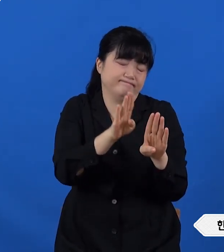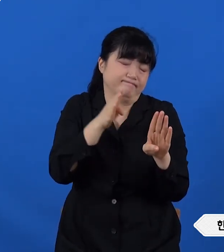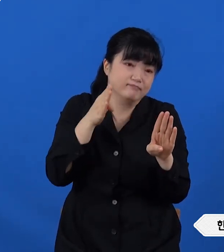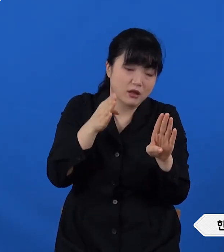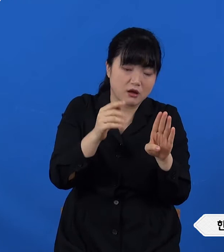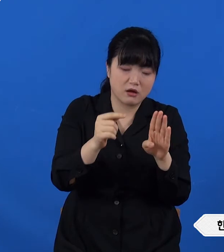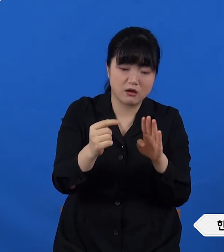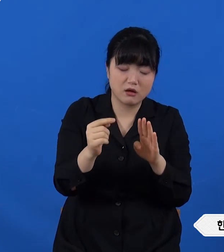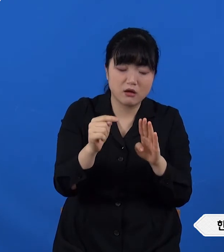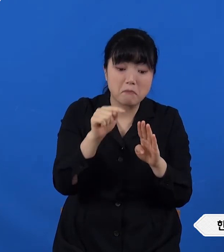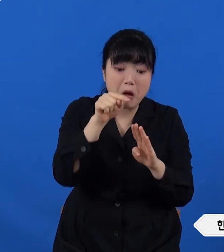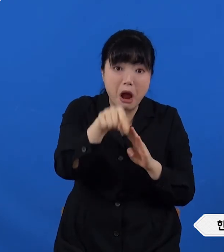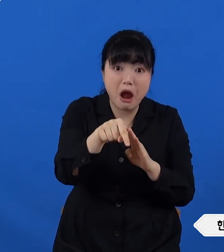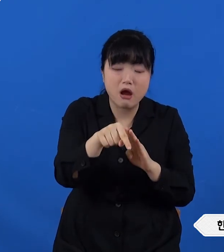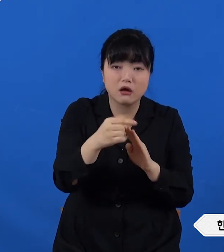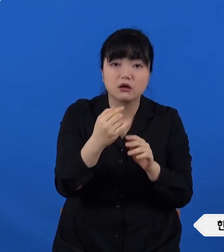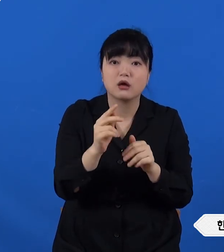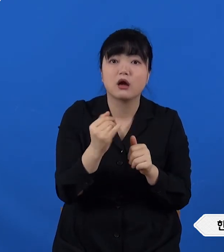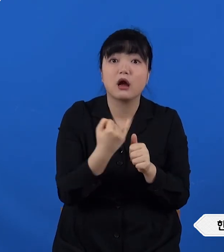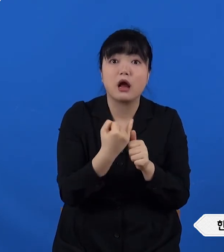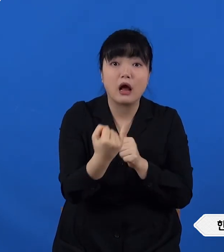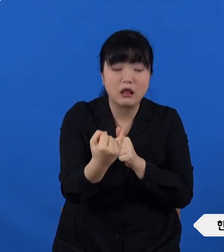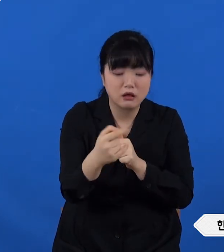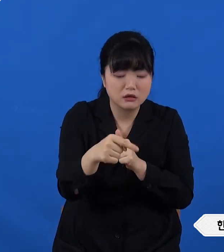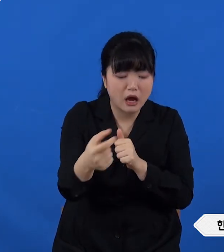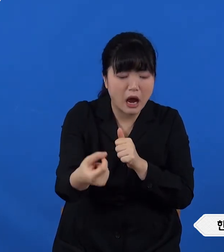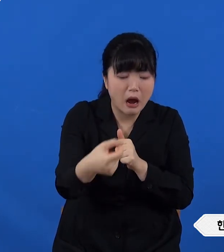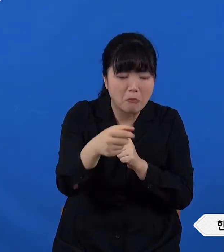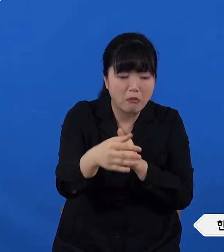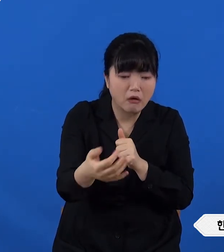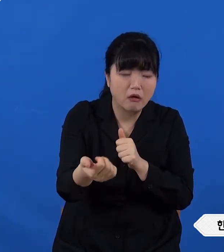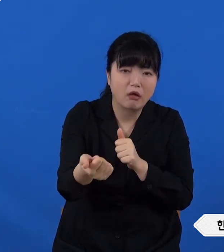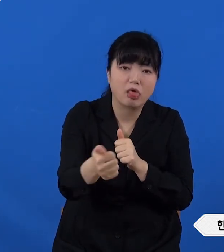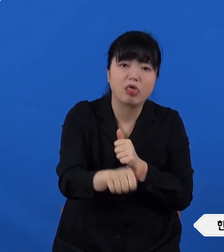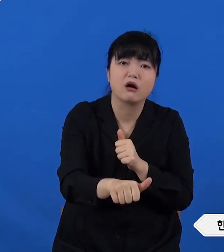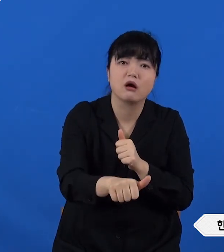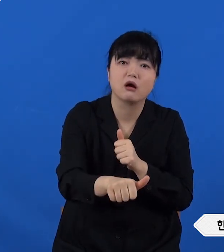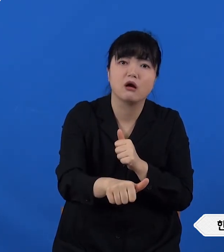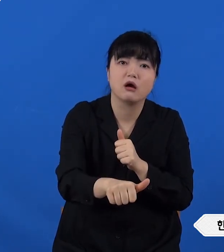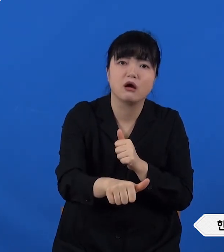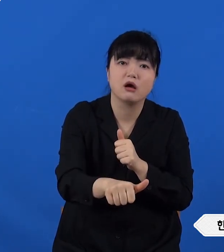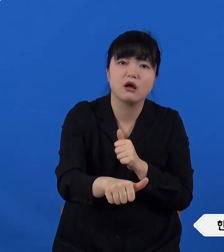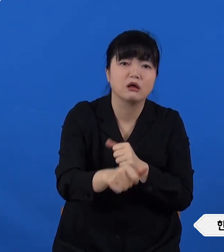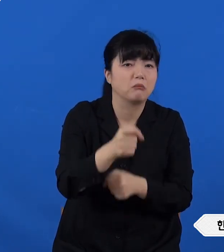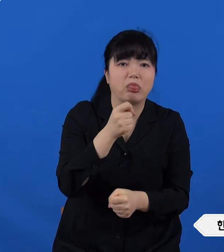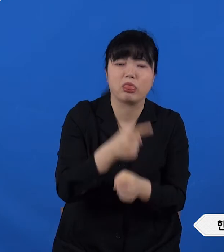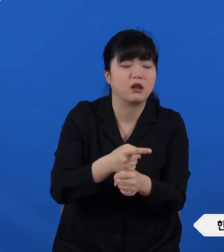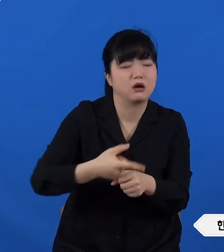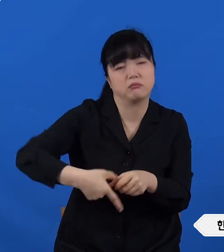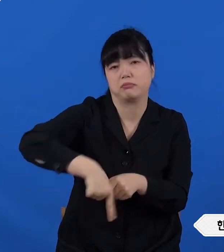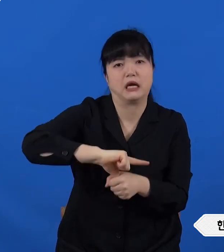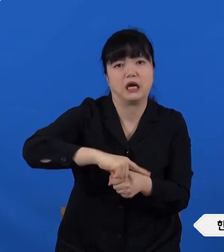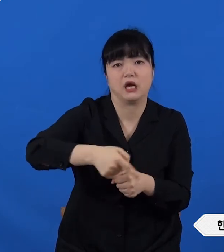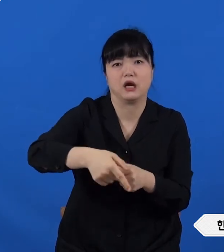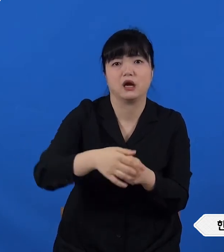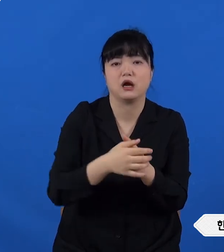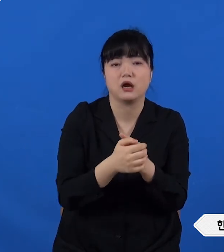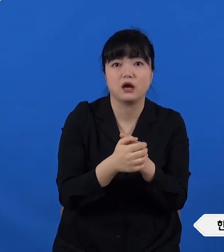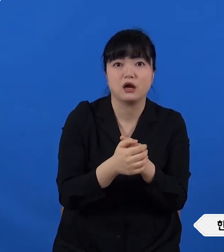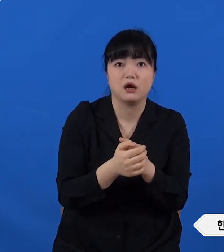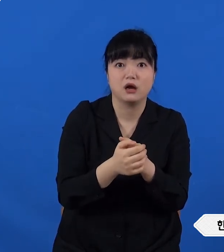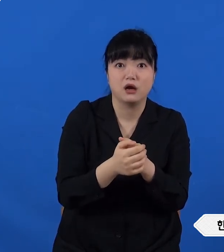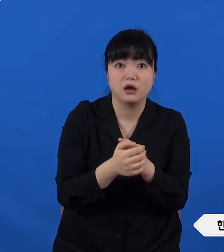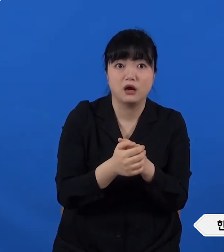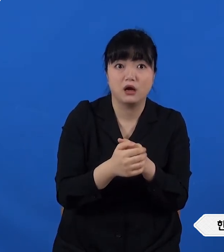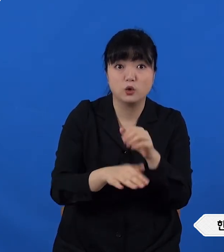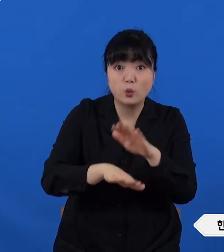나와 보니까 자기 아내가 그 바로 앞에 쓰러져 있습니다. 이미 숨을 거둔 후였습니다. 그런데 손이